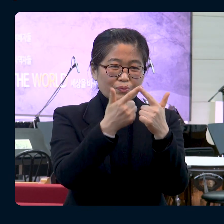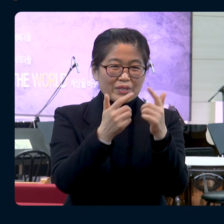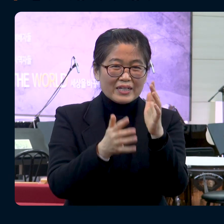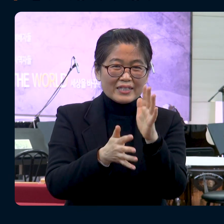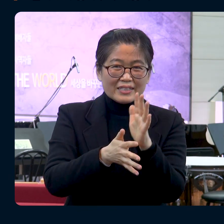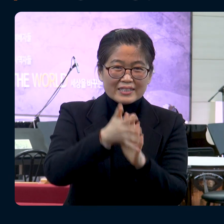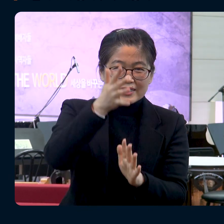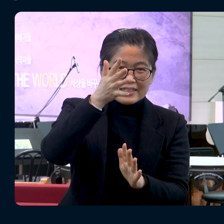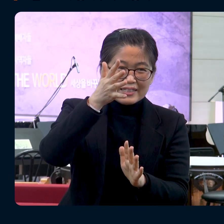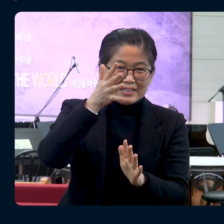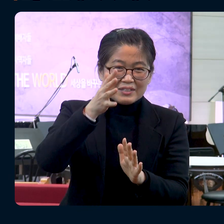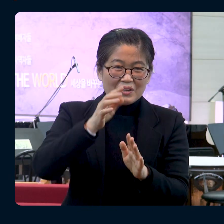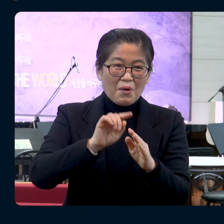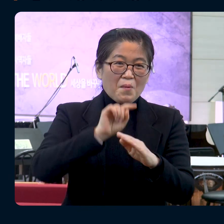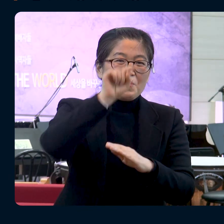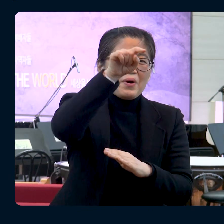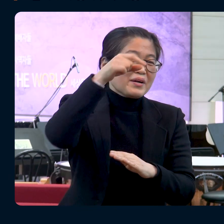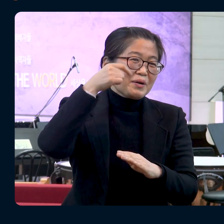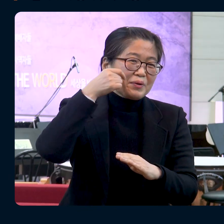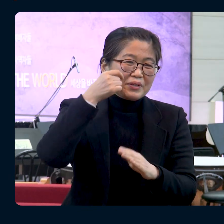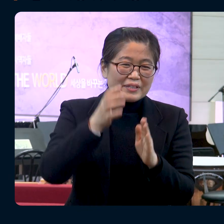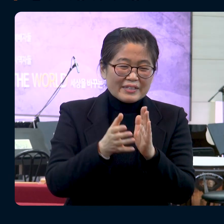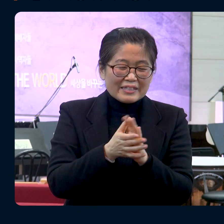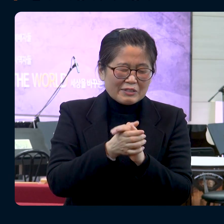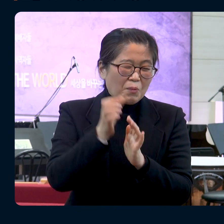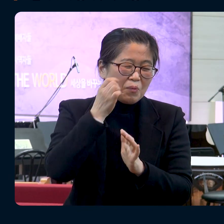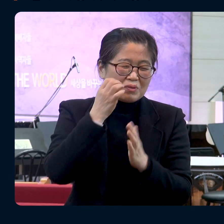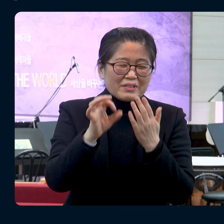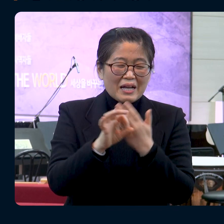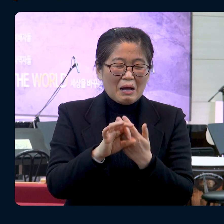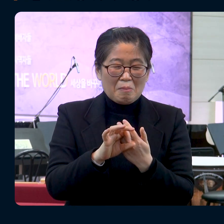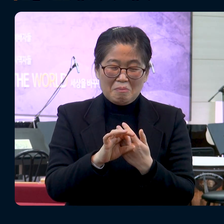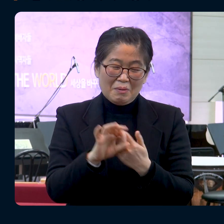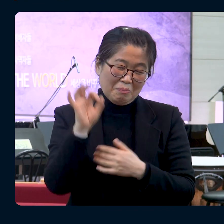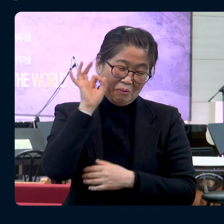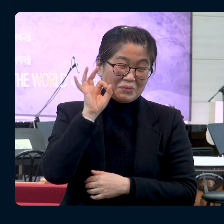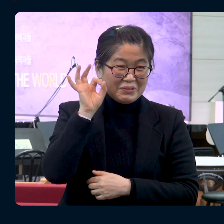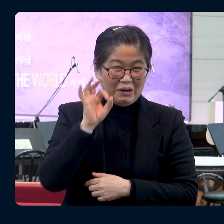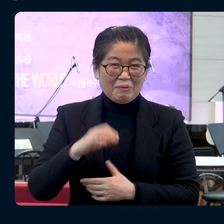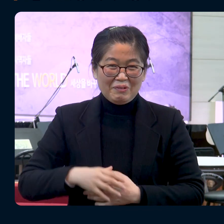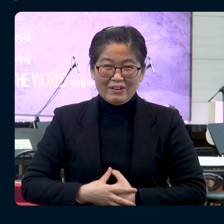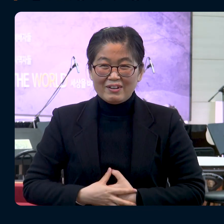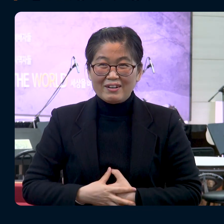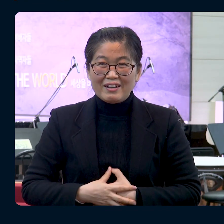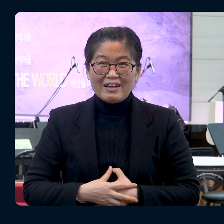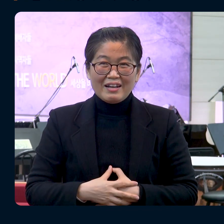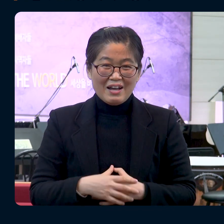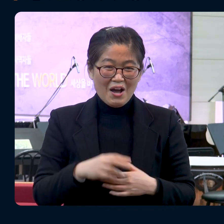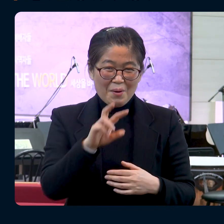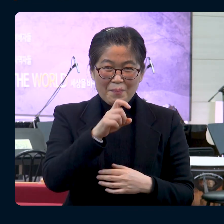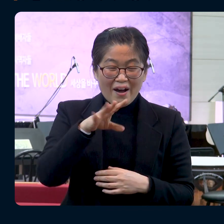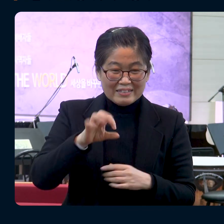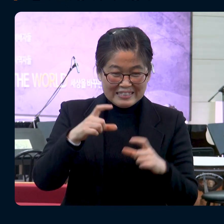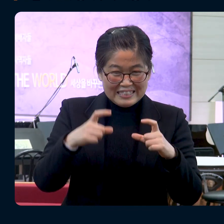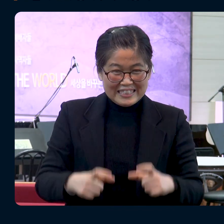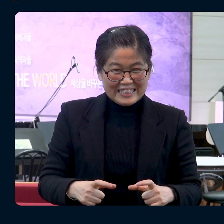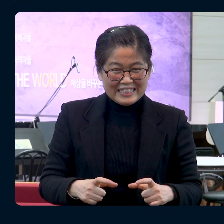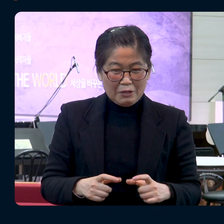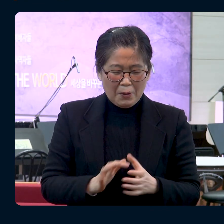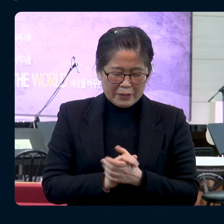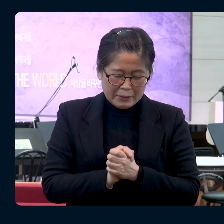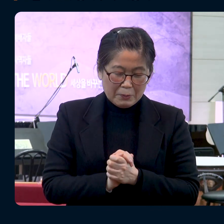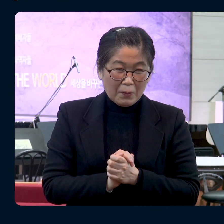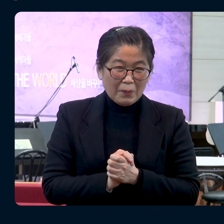기도하는데 부산시를 못 벗어났다. 아직도 조금 민망하지 않습니까? 어떤 사람은